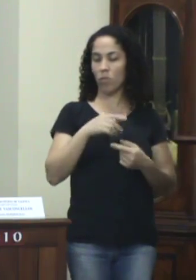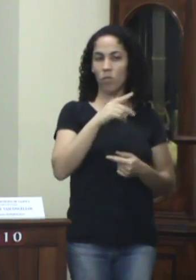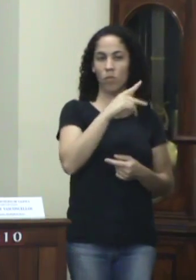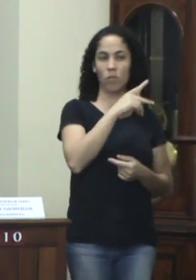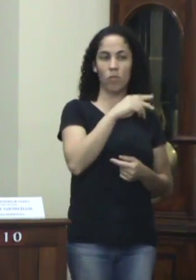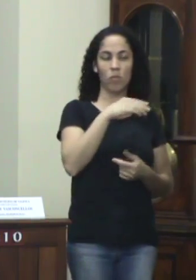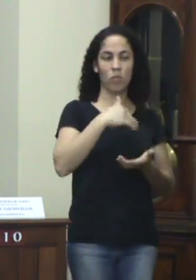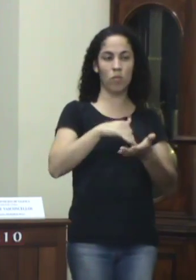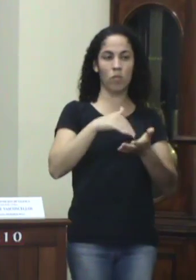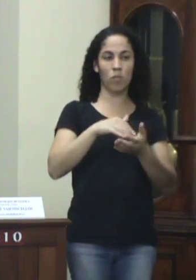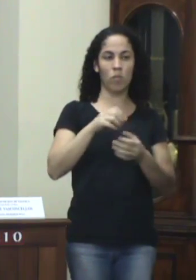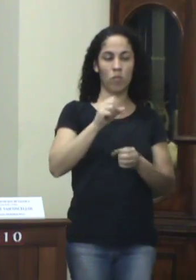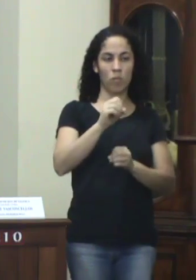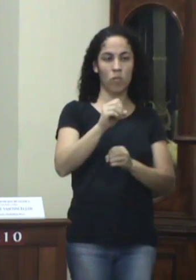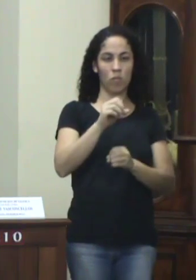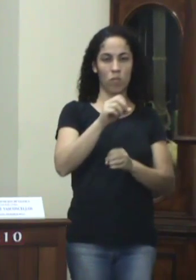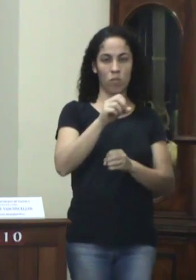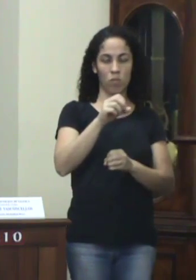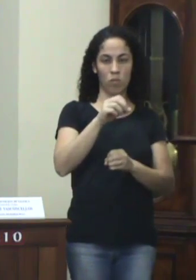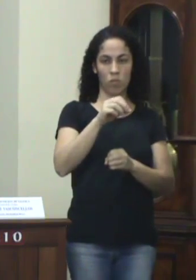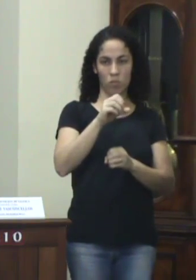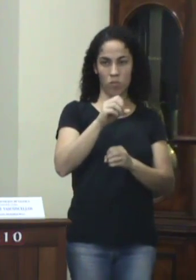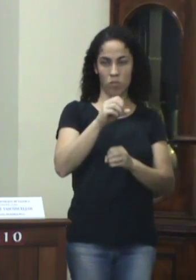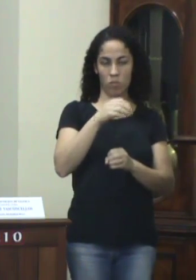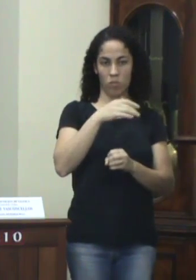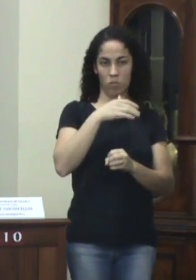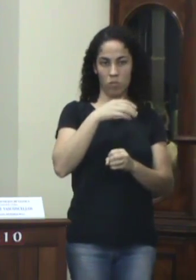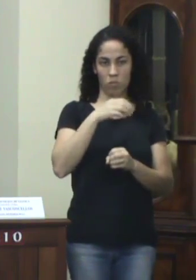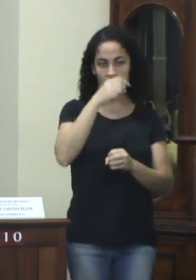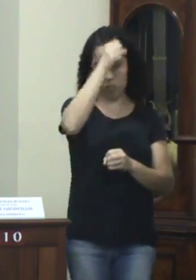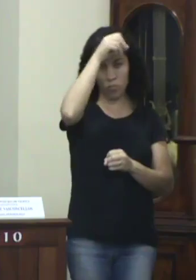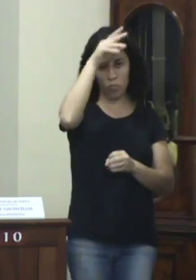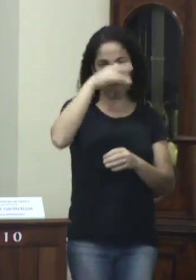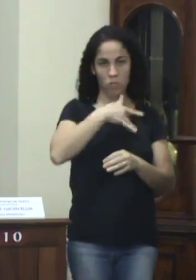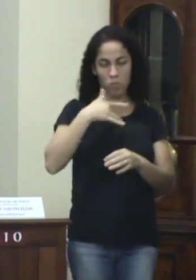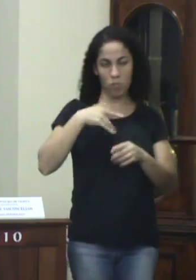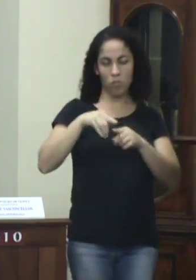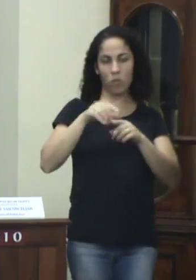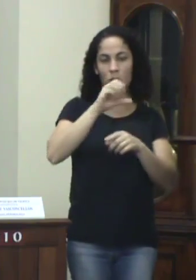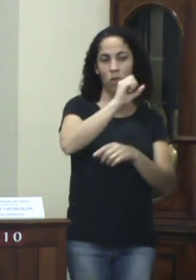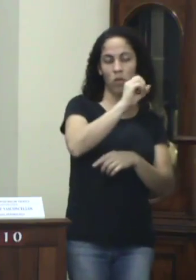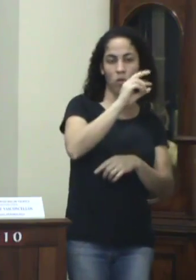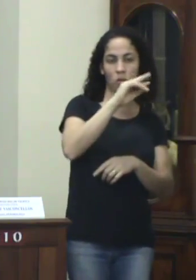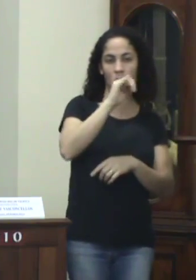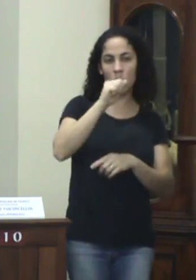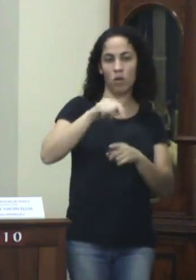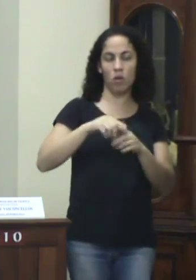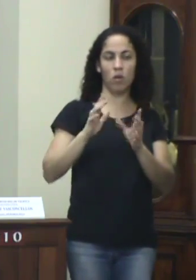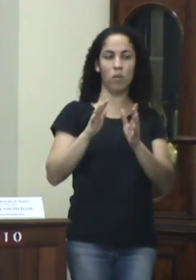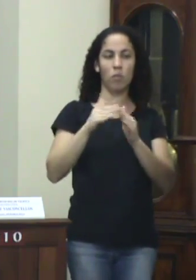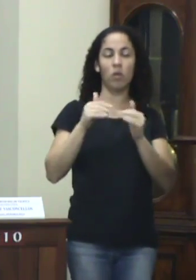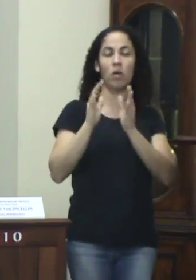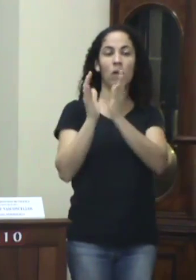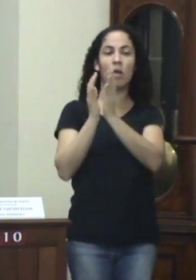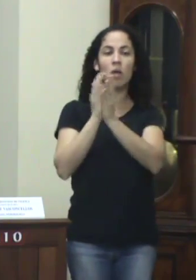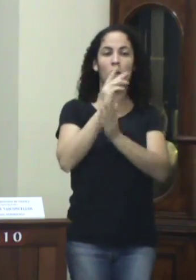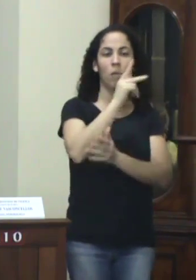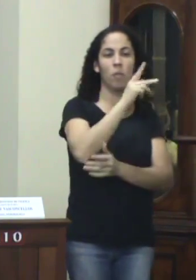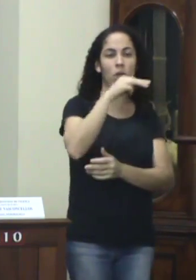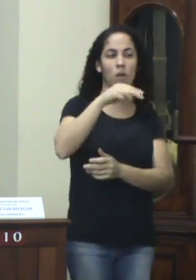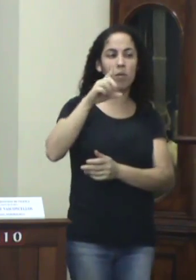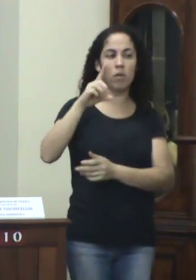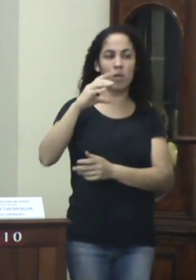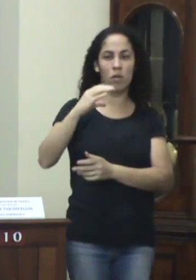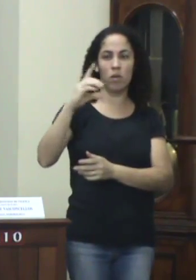à ilustríssima secretária municipal de saúde, Soraya Furtado da Graça, solicitando que envie a equipe do